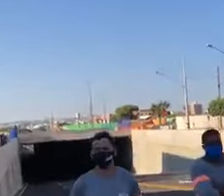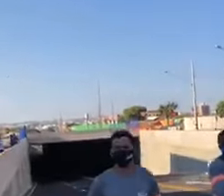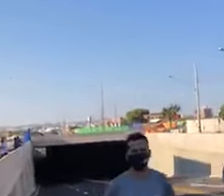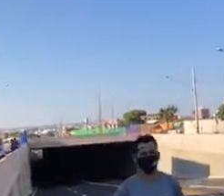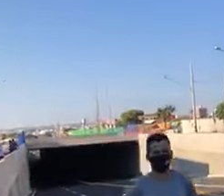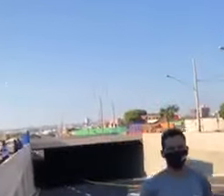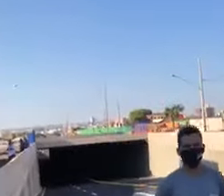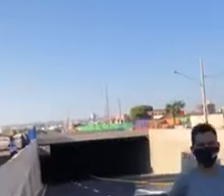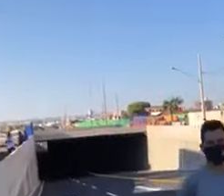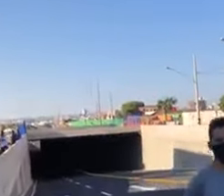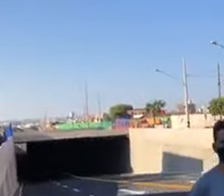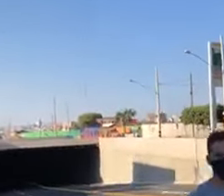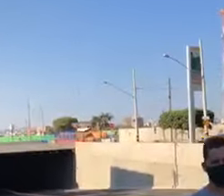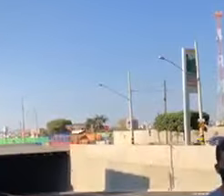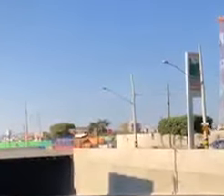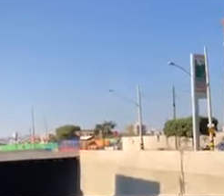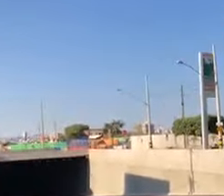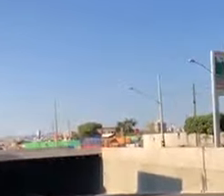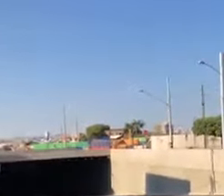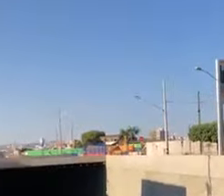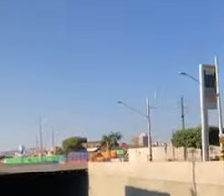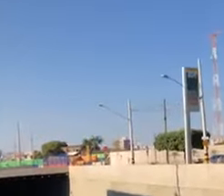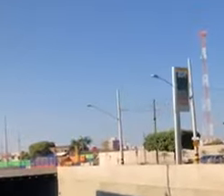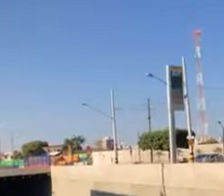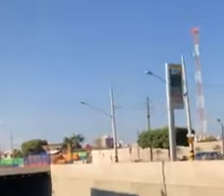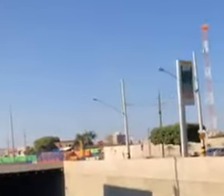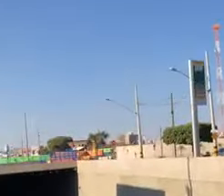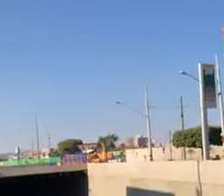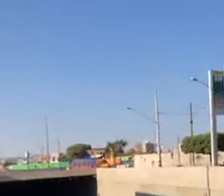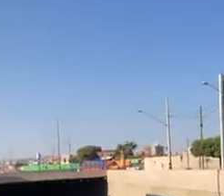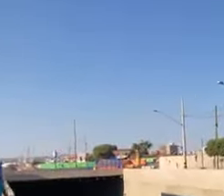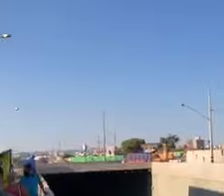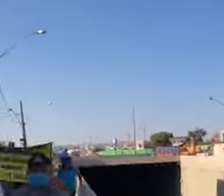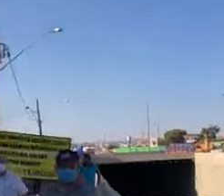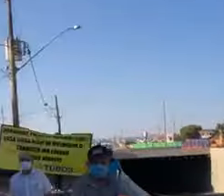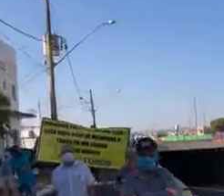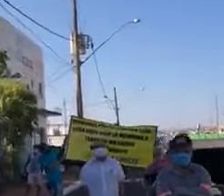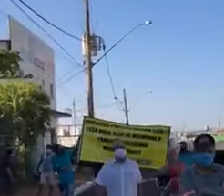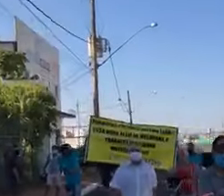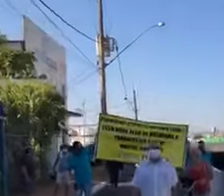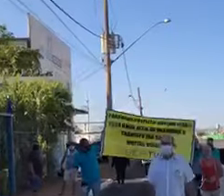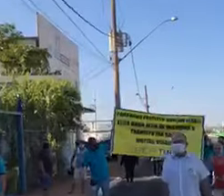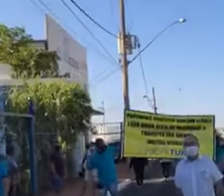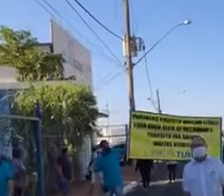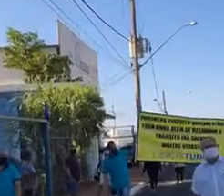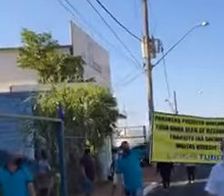desejamos um ótimo final de semana.